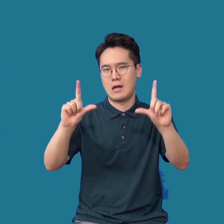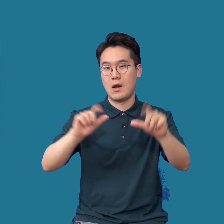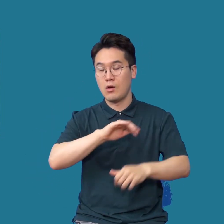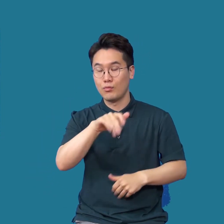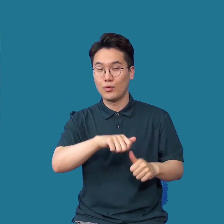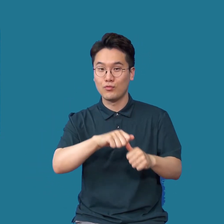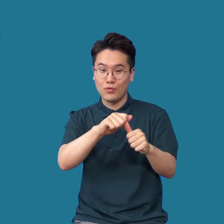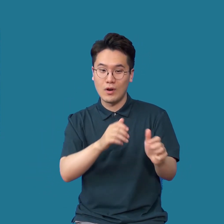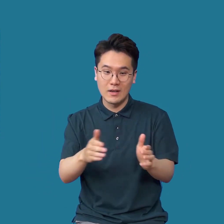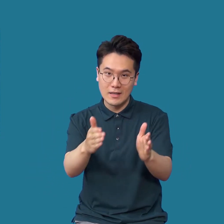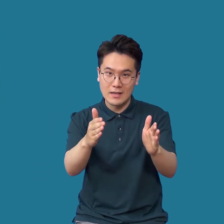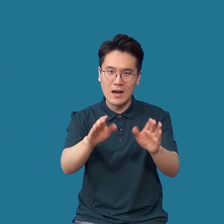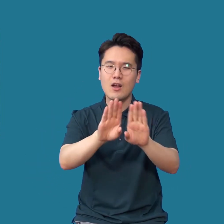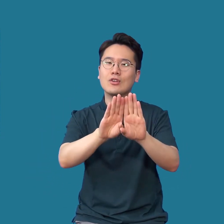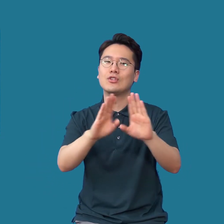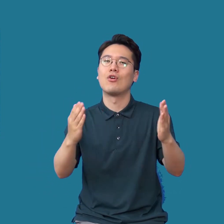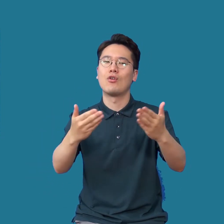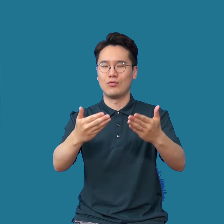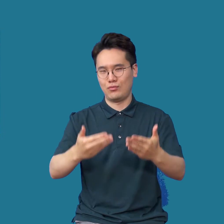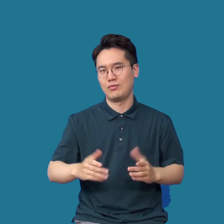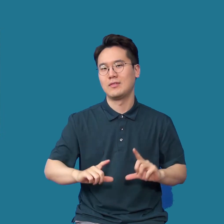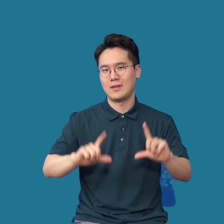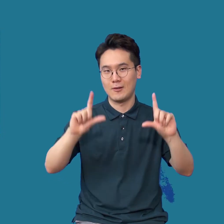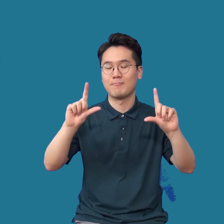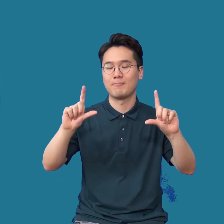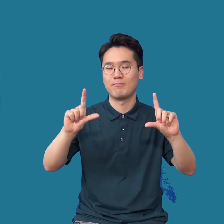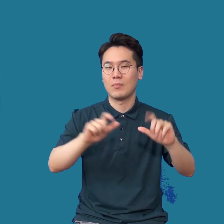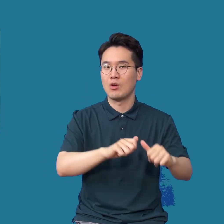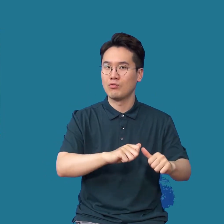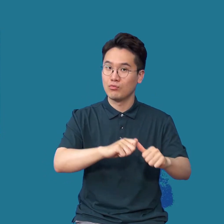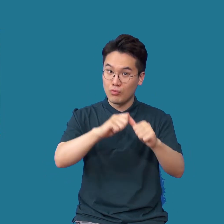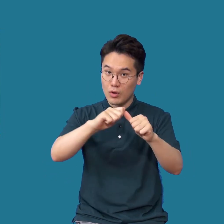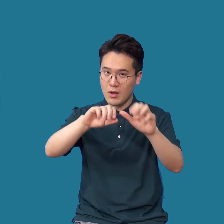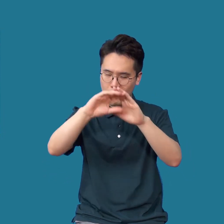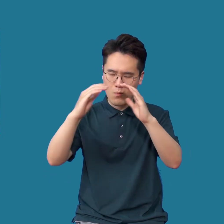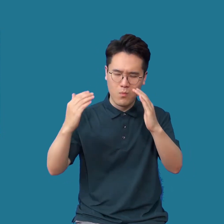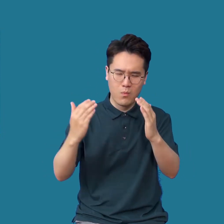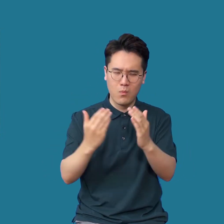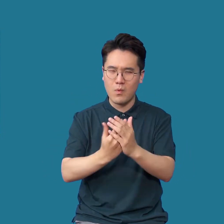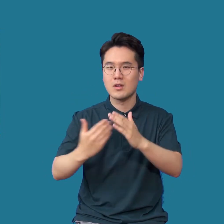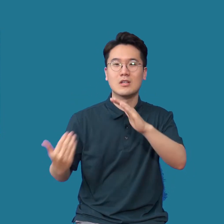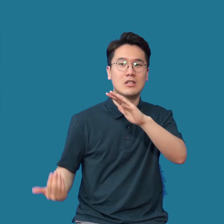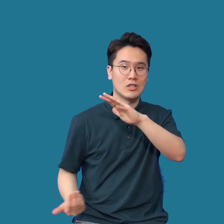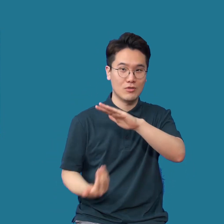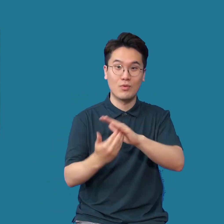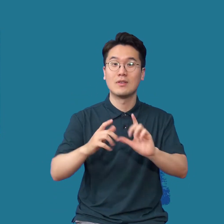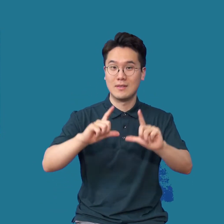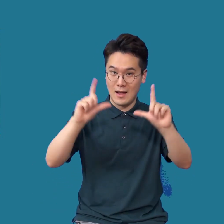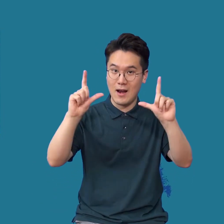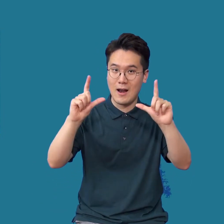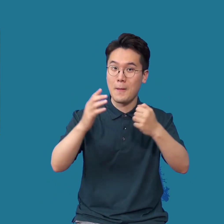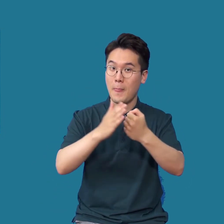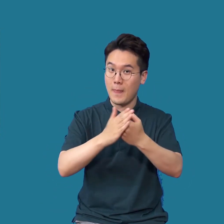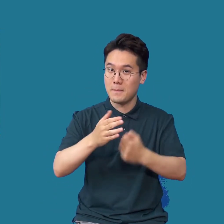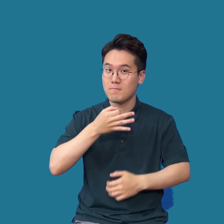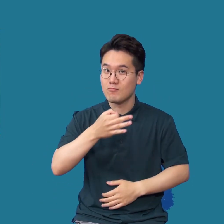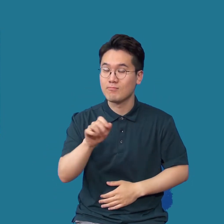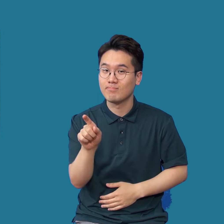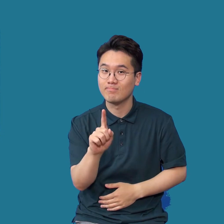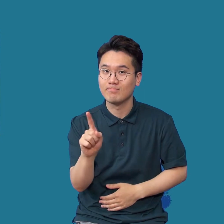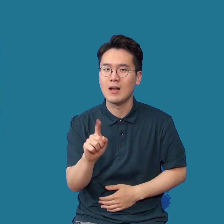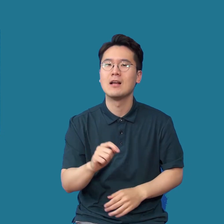날입니다. 구원이 결정적으로 완성된 날이기 때문에 그 날이 D-Day지요.